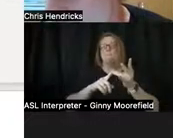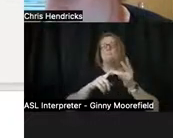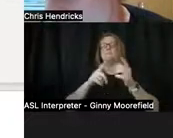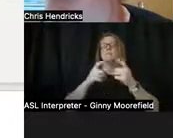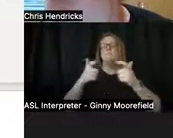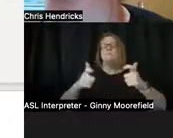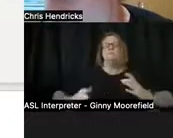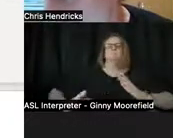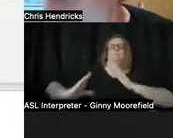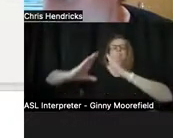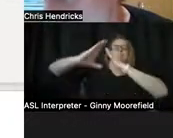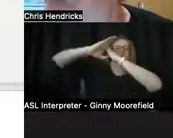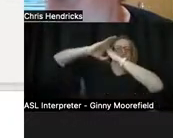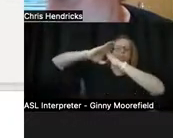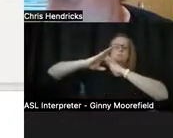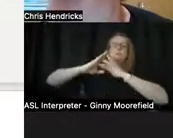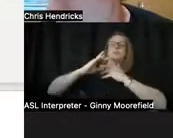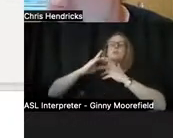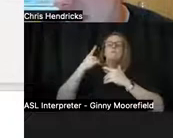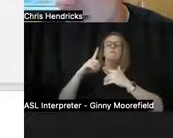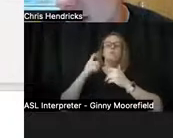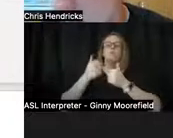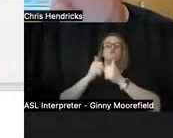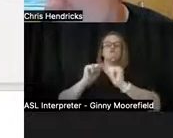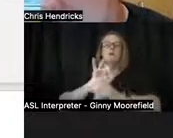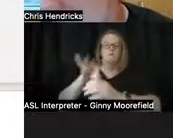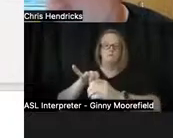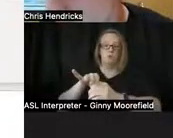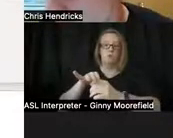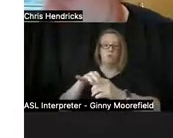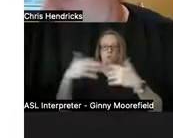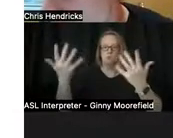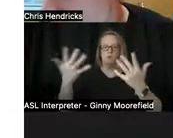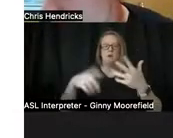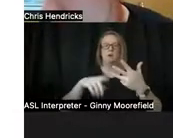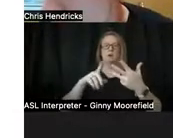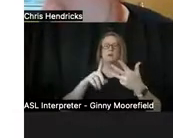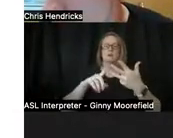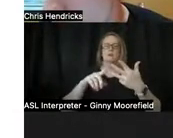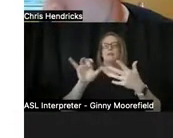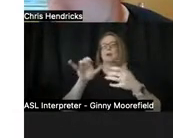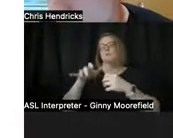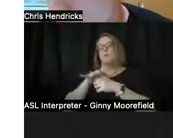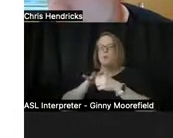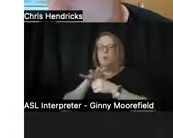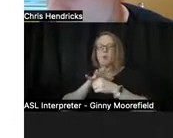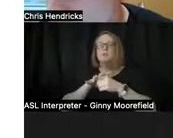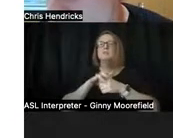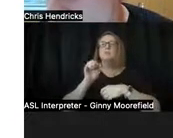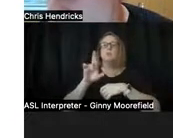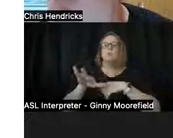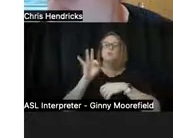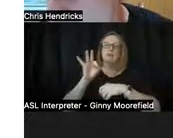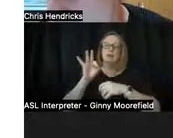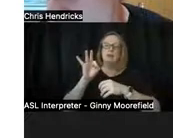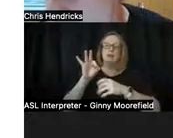Cuál es el mayor obstáculo que se han encontrado cuando han intentado votar y les pido que consideren cosas como